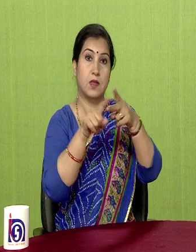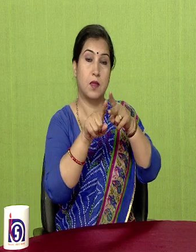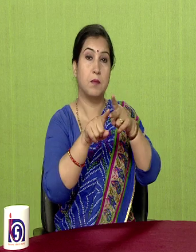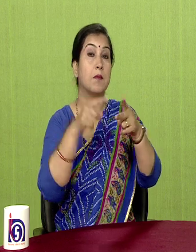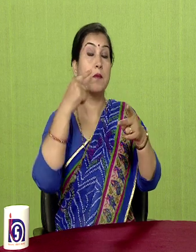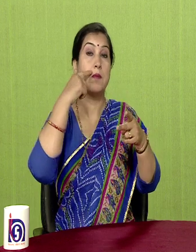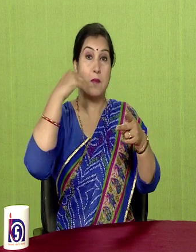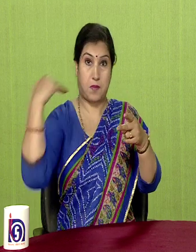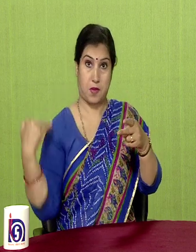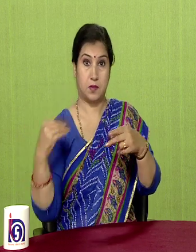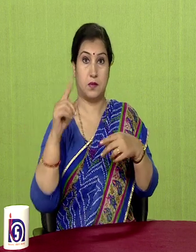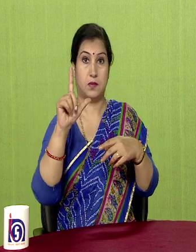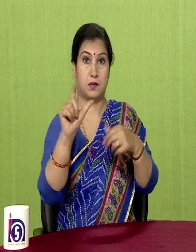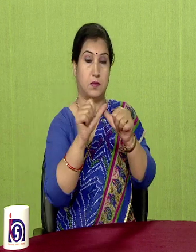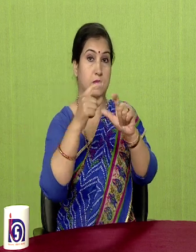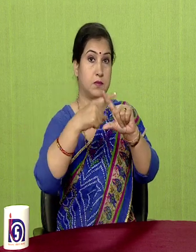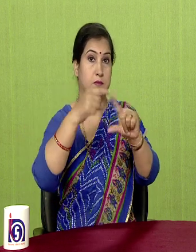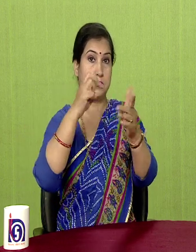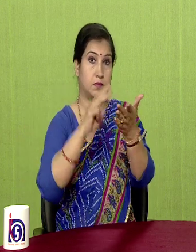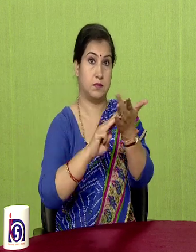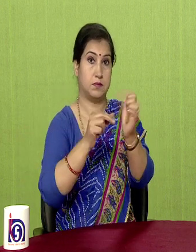अयोध्यावासी बड़े दुखी हुए थे।